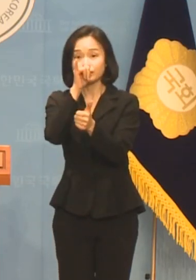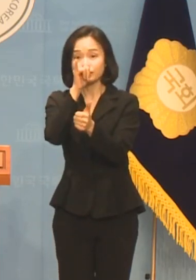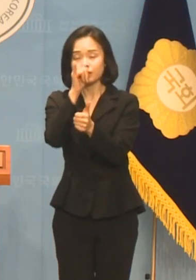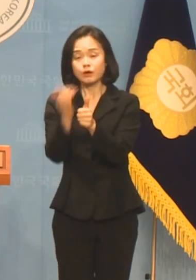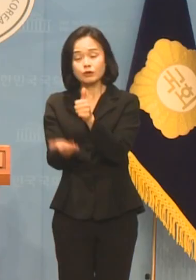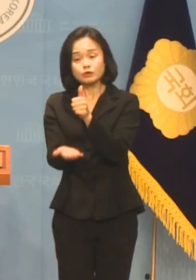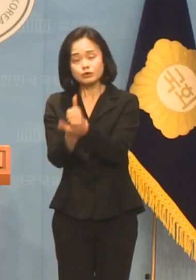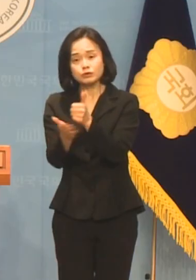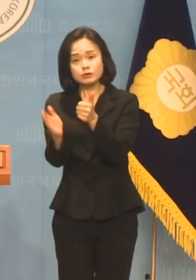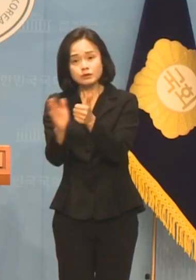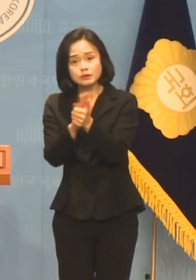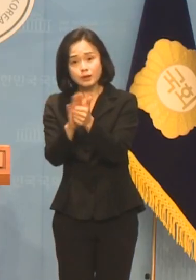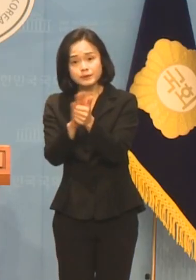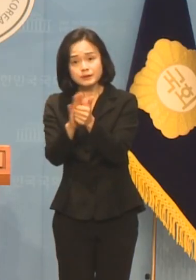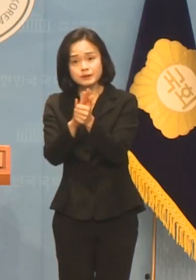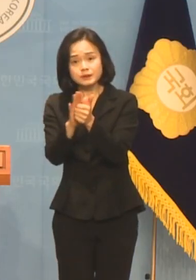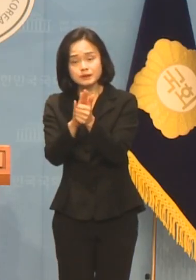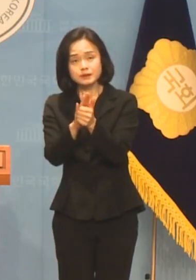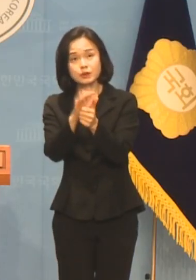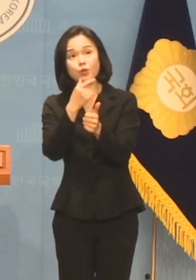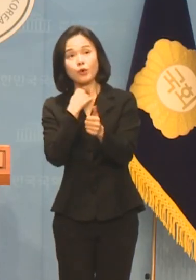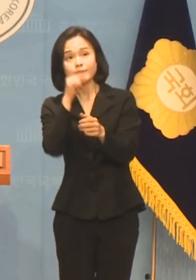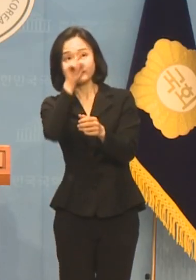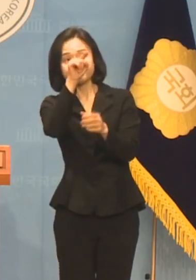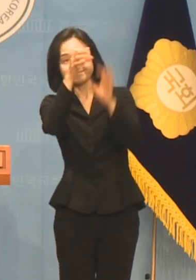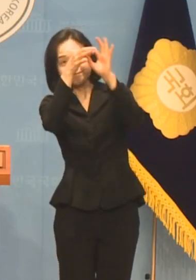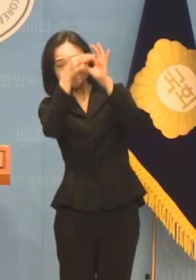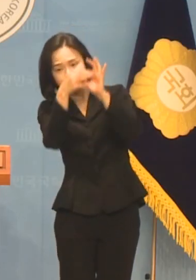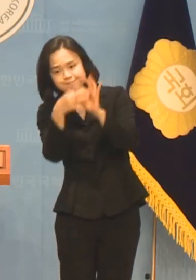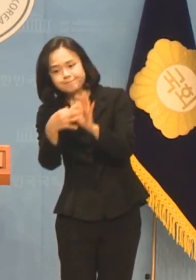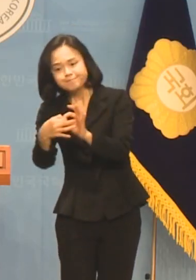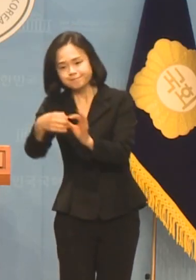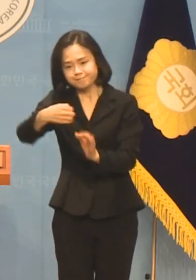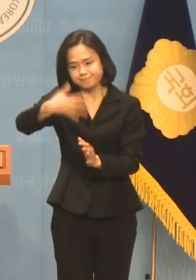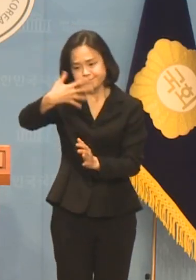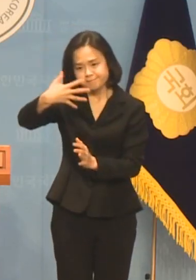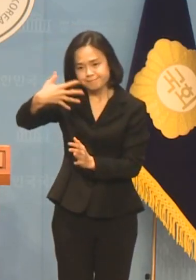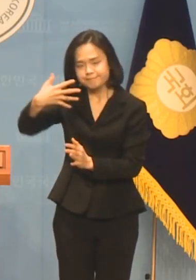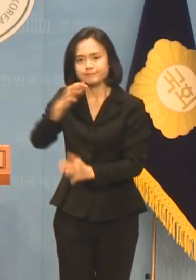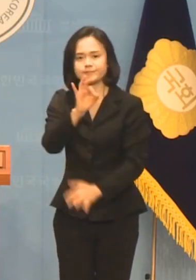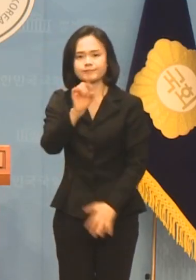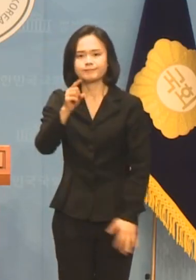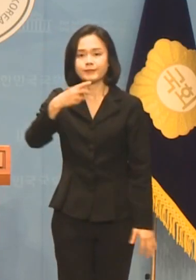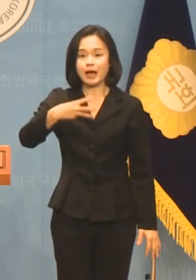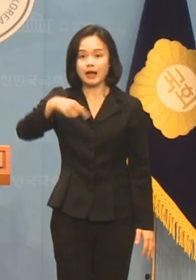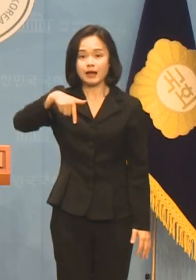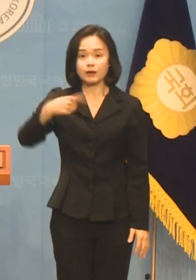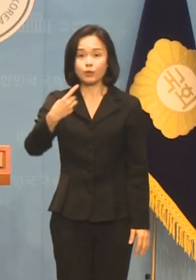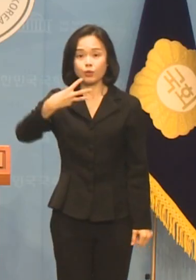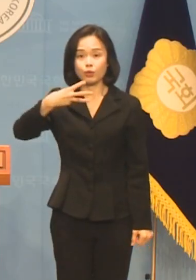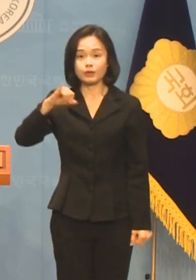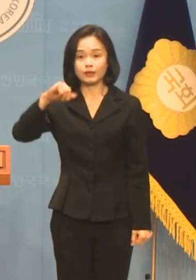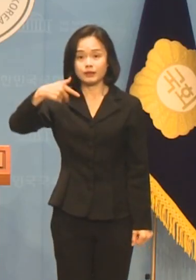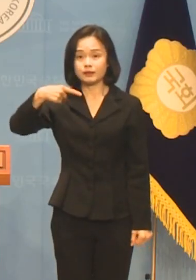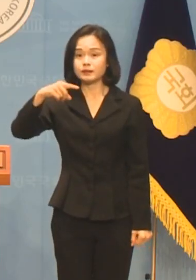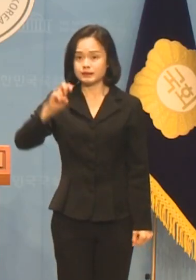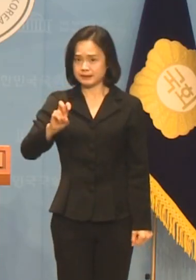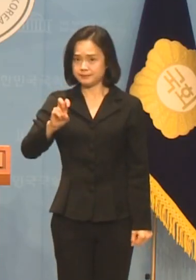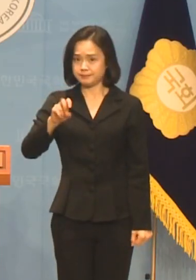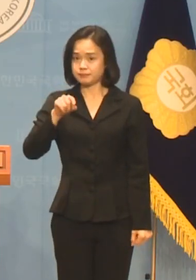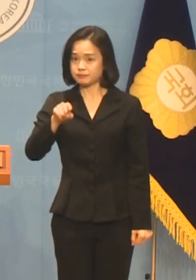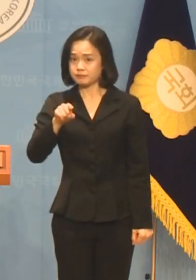매우 다양하게 사용되어지고 알고리즘 자체는 사실은 그렇게 가치 중립적으로 발달해